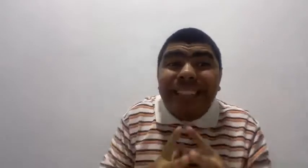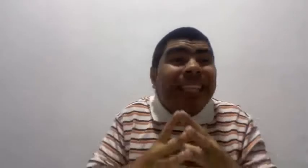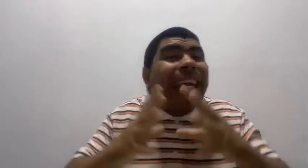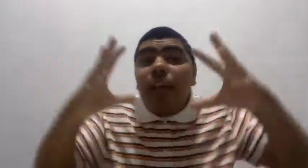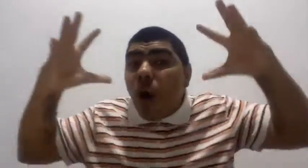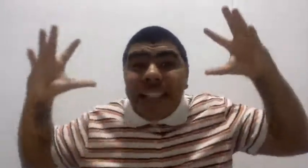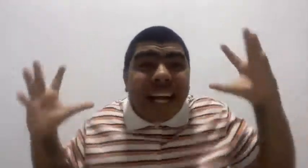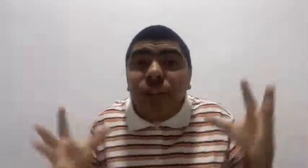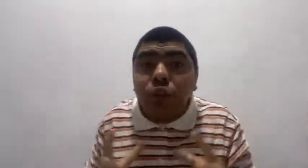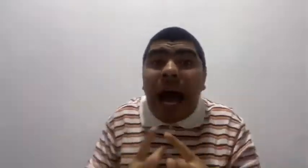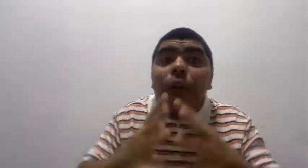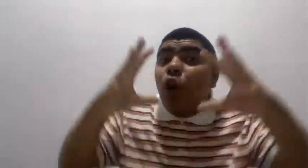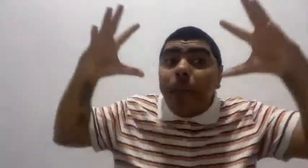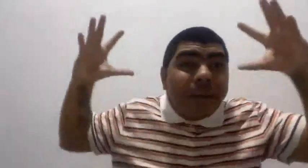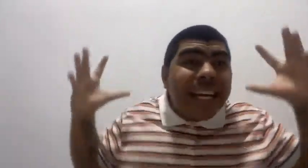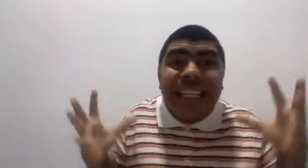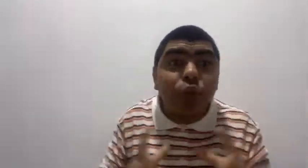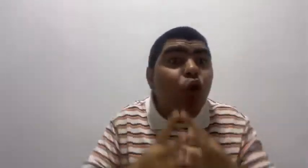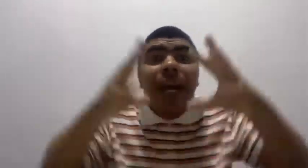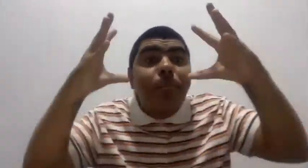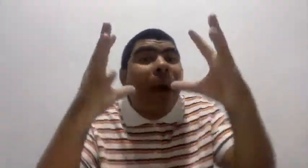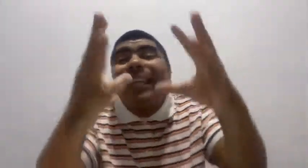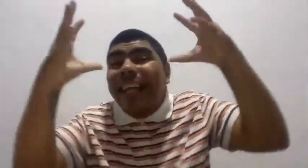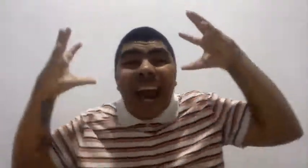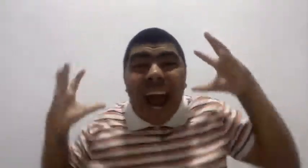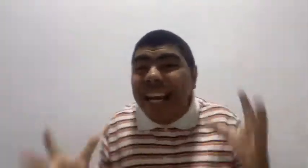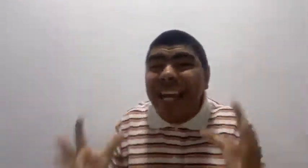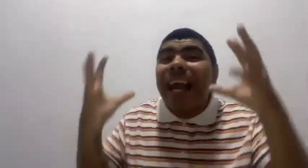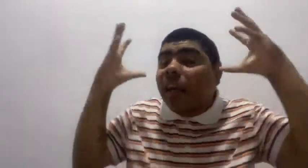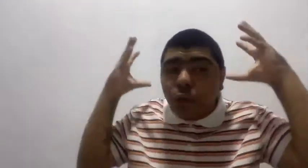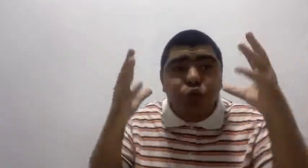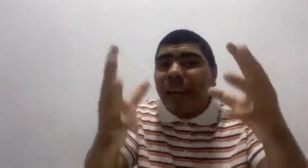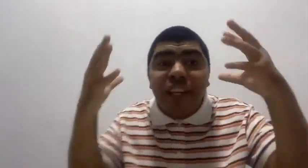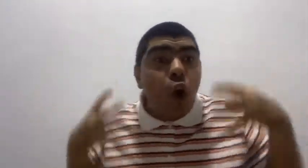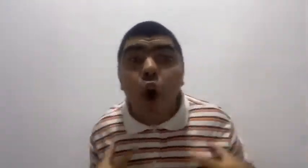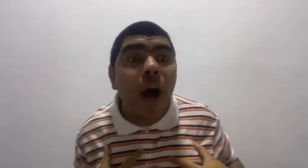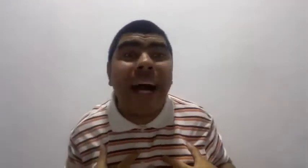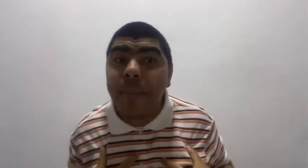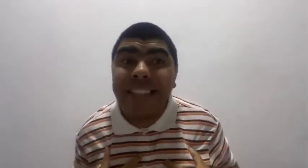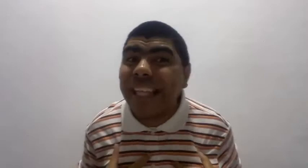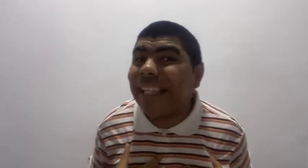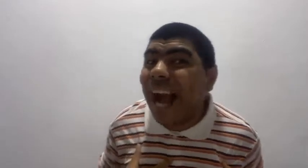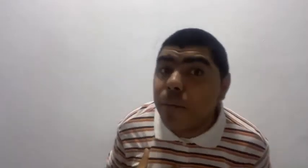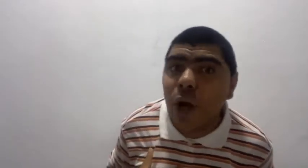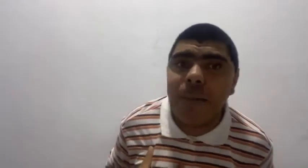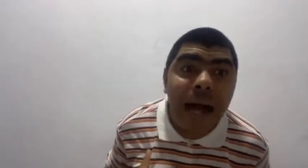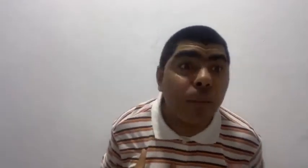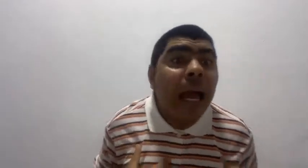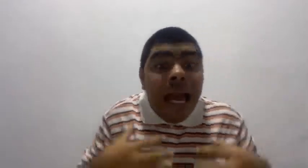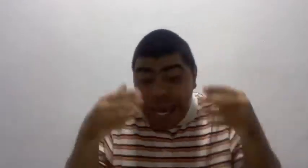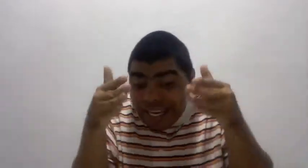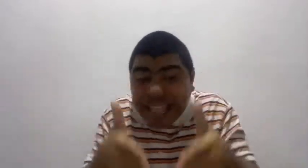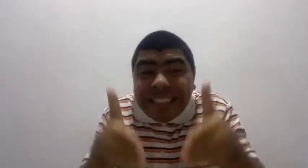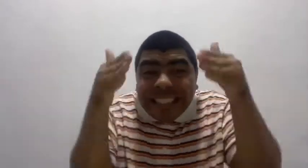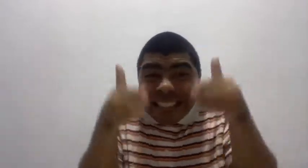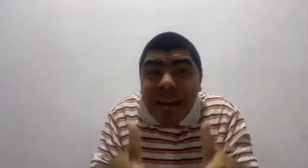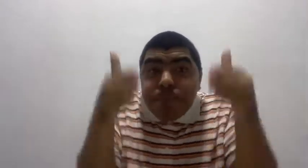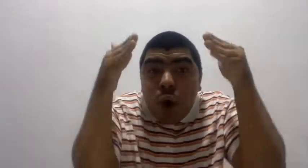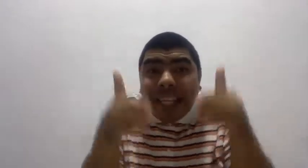realmente que no ha alcanzado la plenitud que el Padre anhela que usted y yo, amén, tengamos, hermano. En este tiempo que